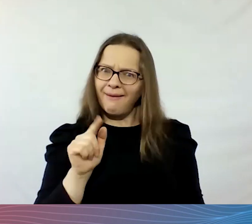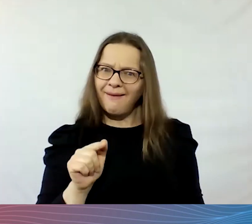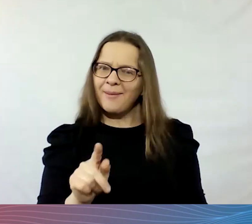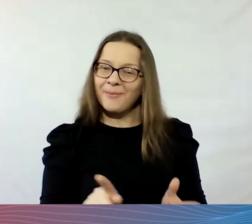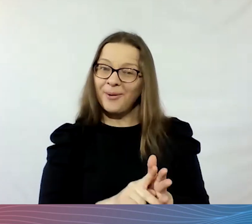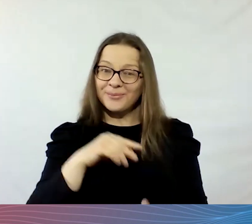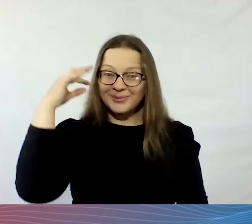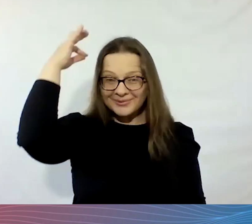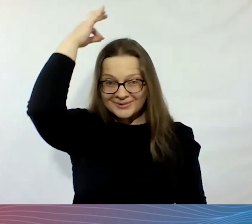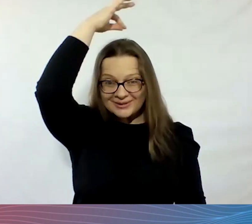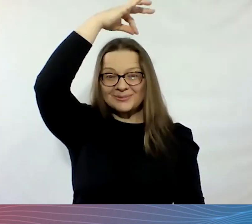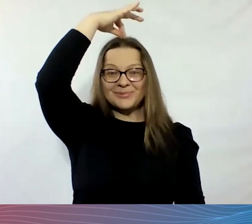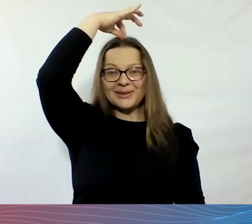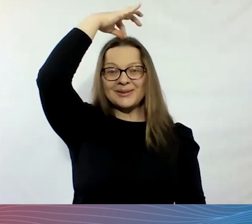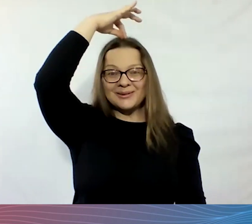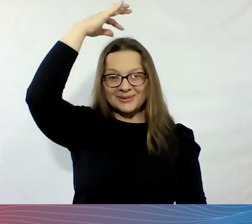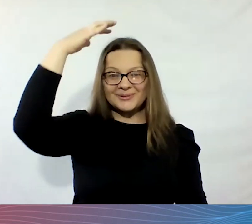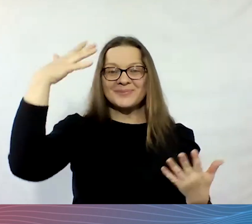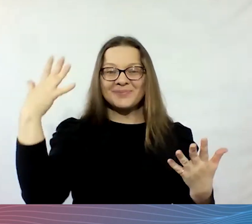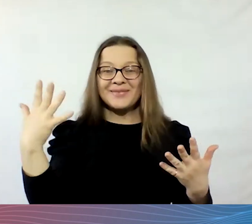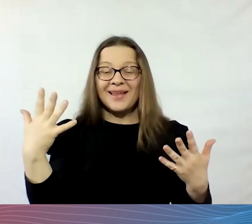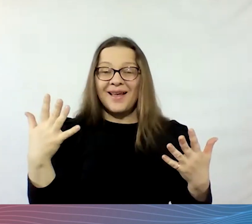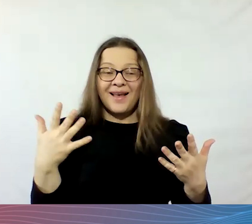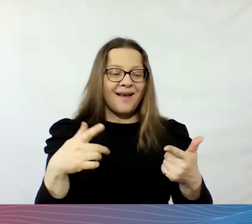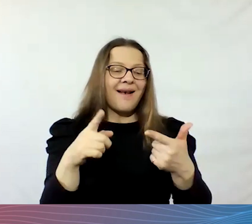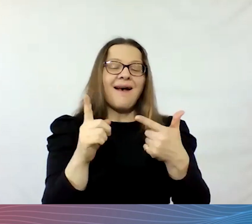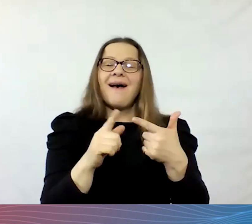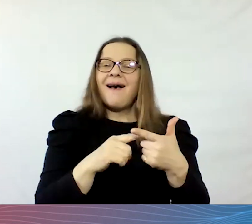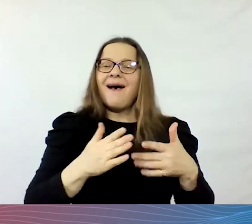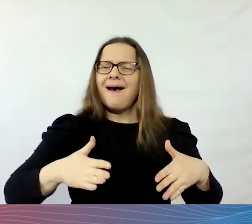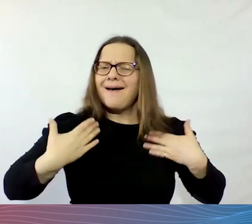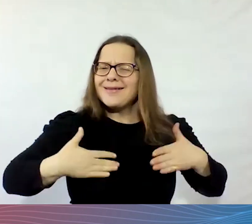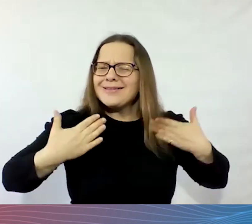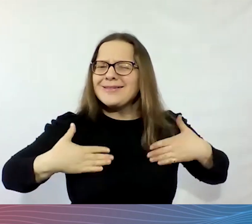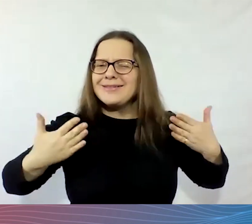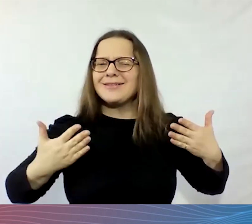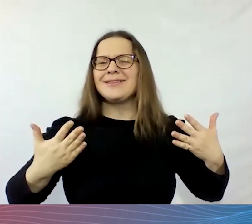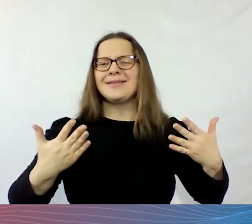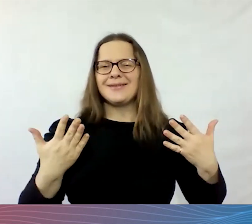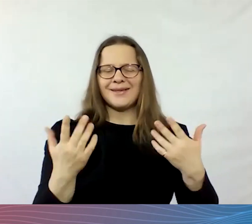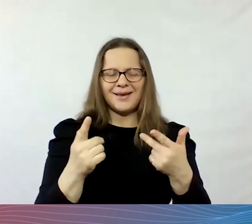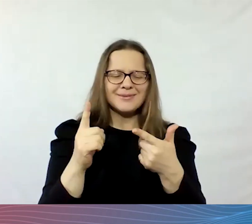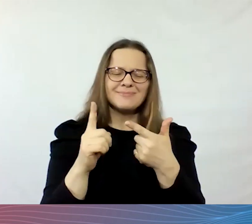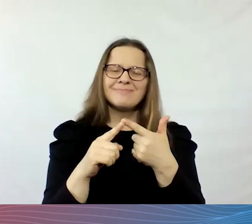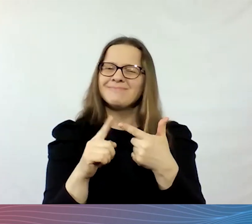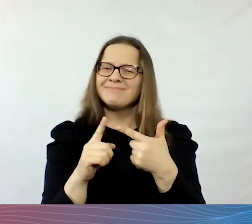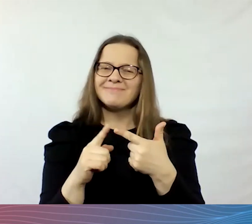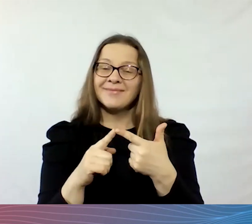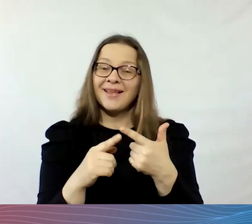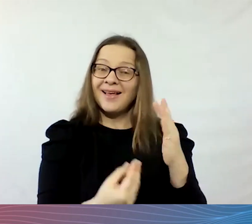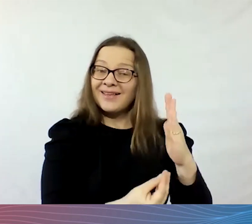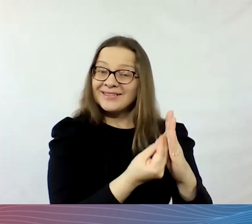E não só isso, alegria. Graças a Deus, irmãos, a vida da igreja está cada vez